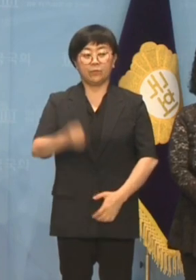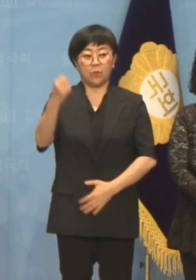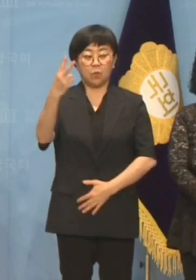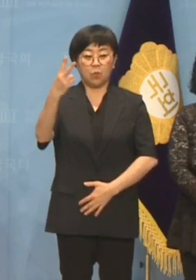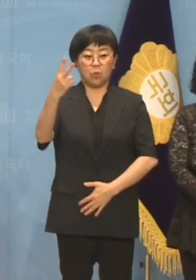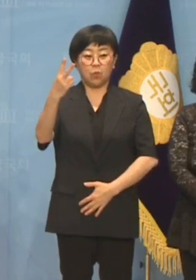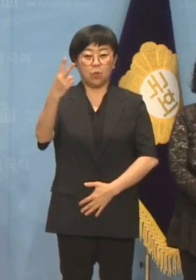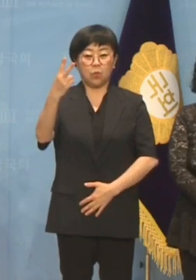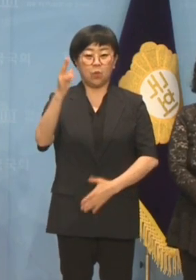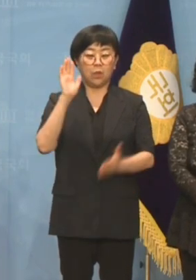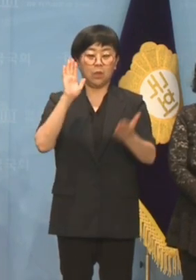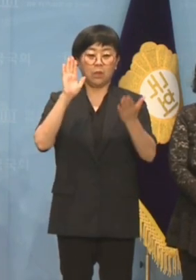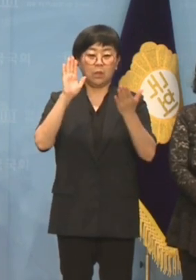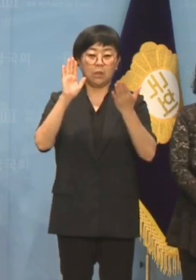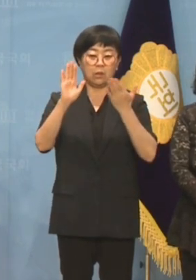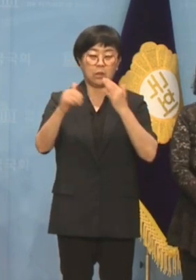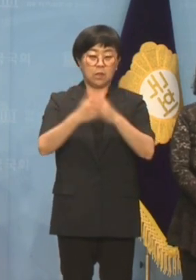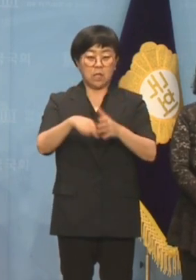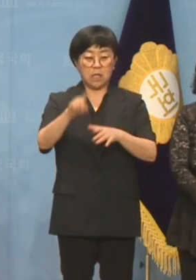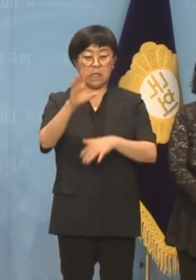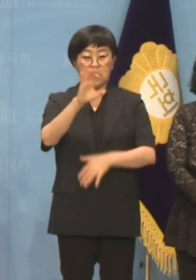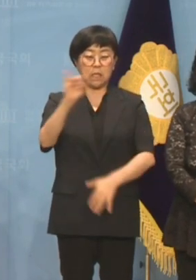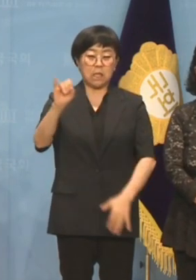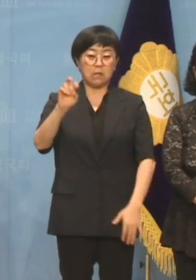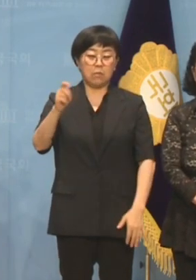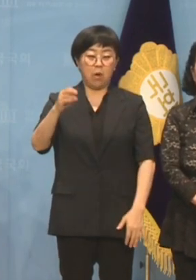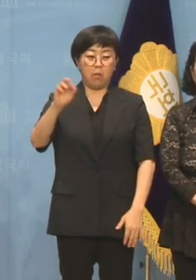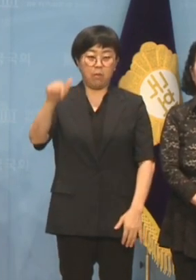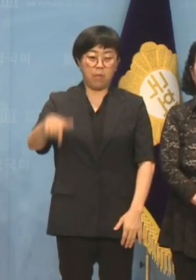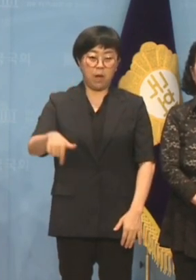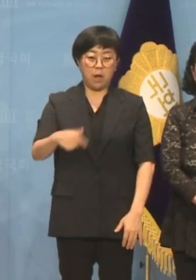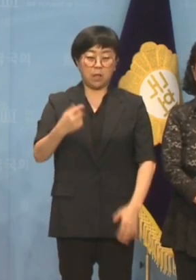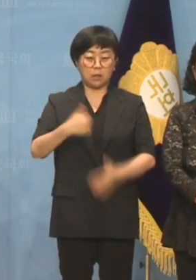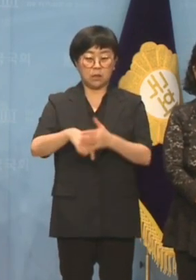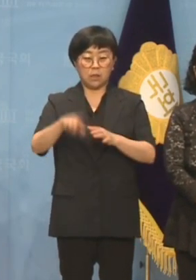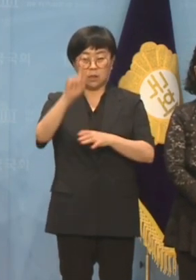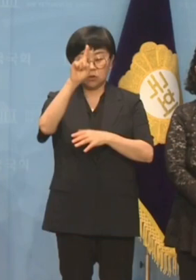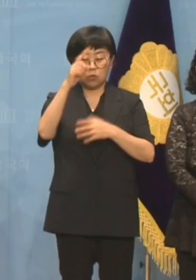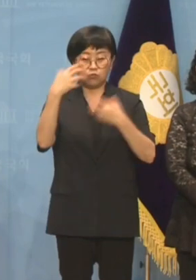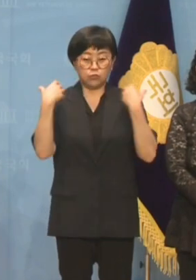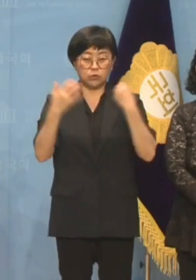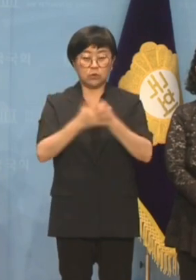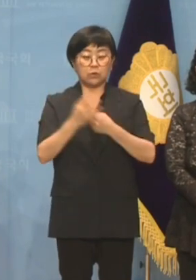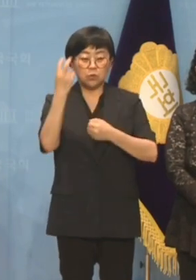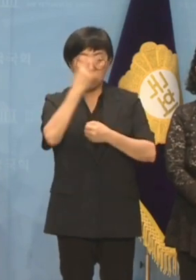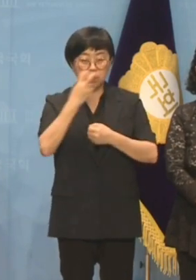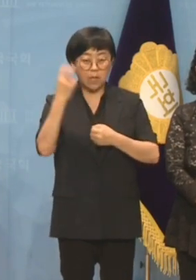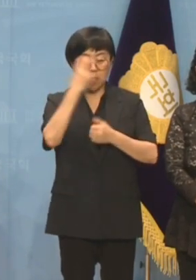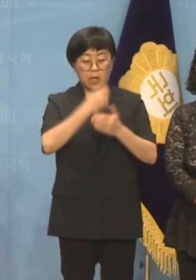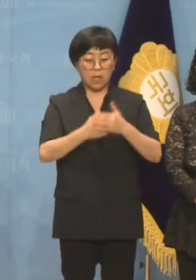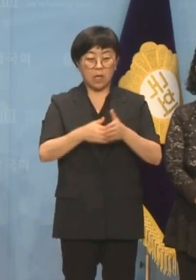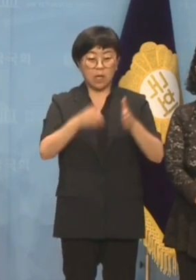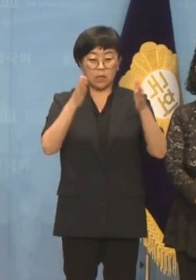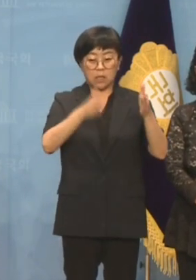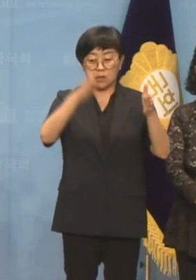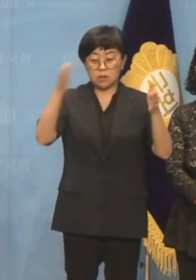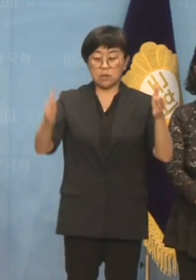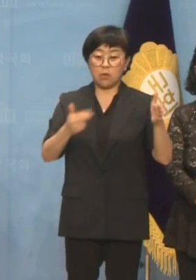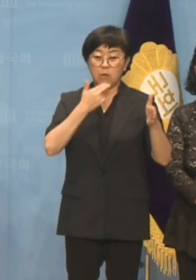또한 이후 집권한 이명박 정부는 조사 기간을 연장하지 않아